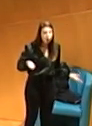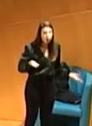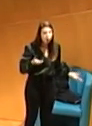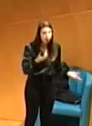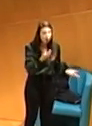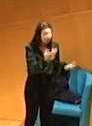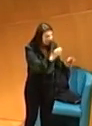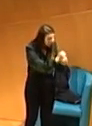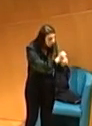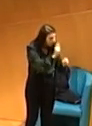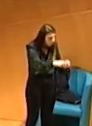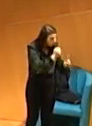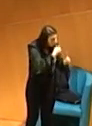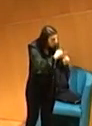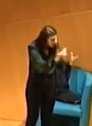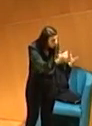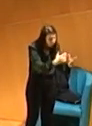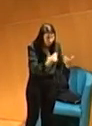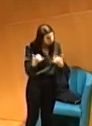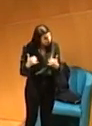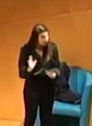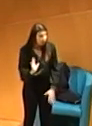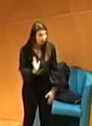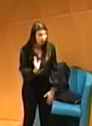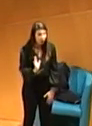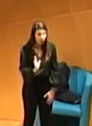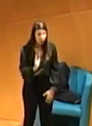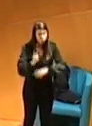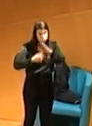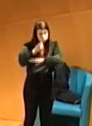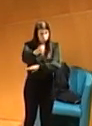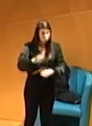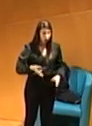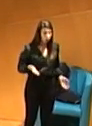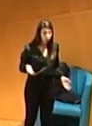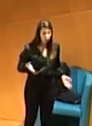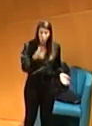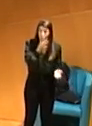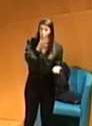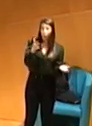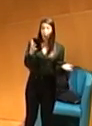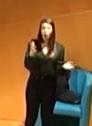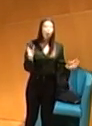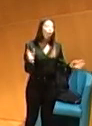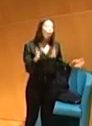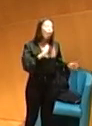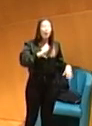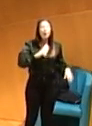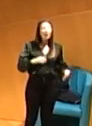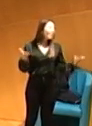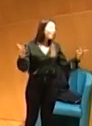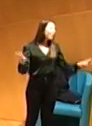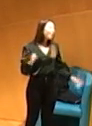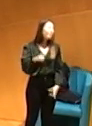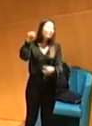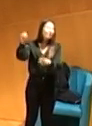il faut être dans la bagarre. Mais c'est vrai que quand même, on en a pour toute notre vie. C'est-à-dire, on ne peut jamais dire, on pose nos bagages. On ne peut jamais dire, c'est bon,